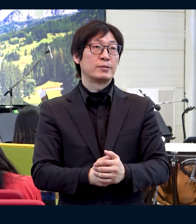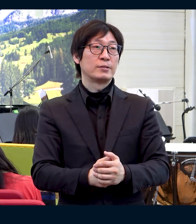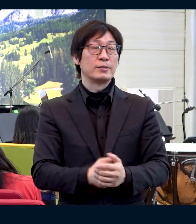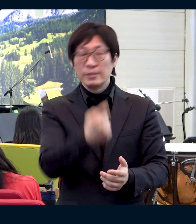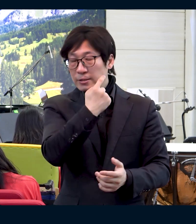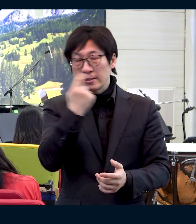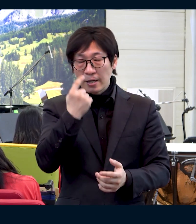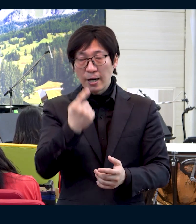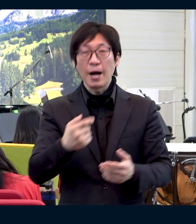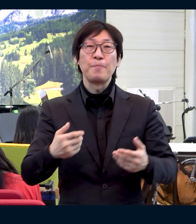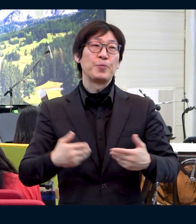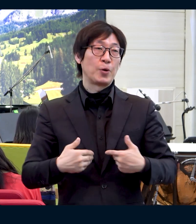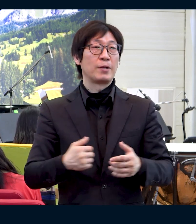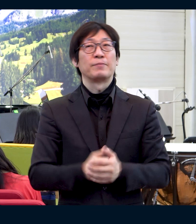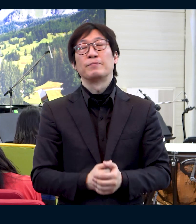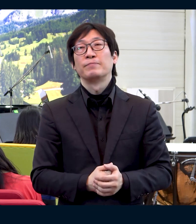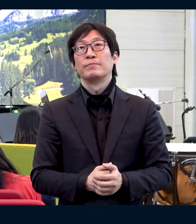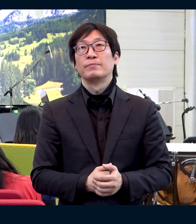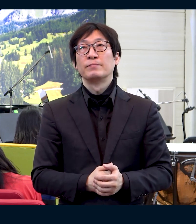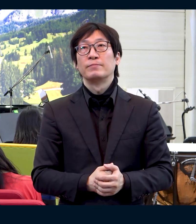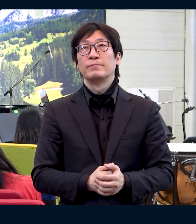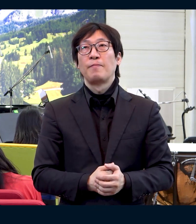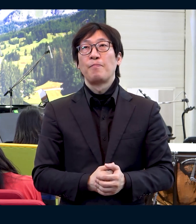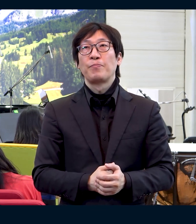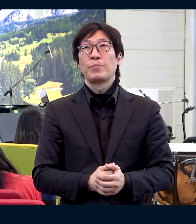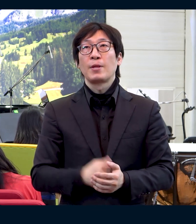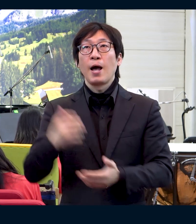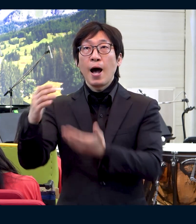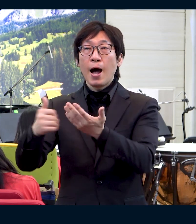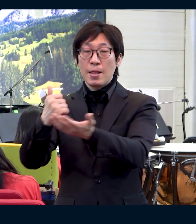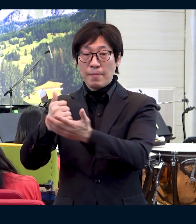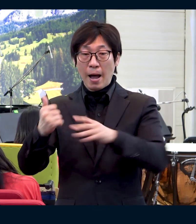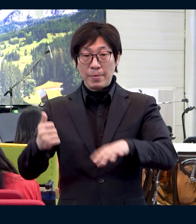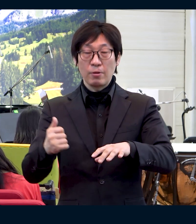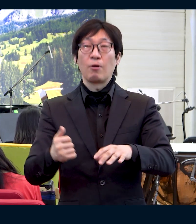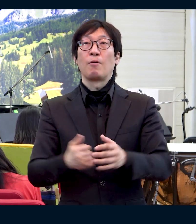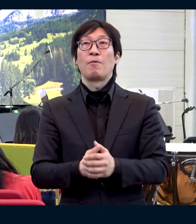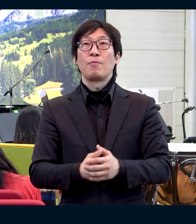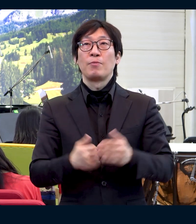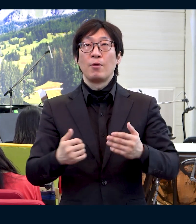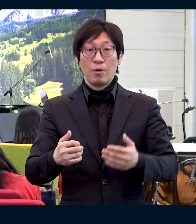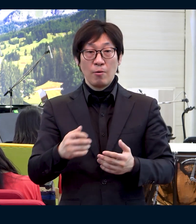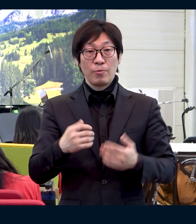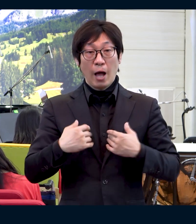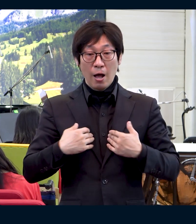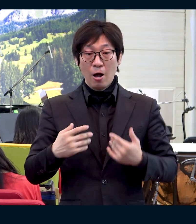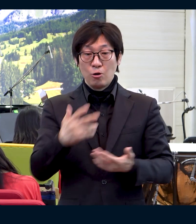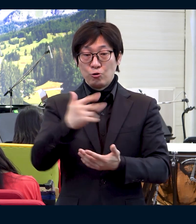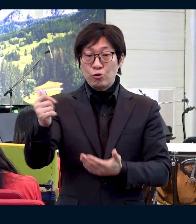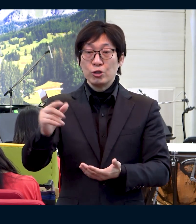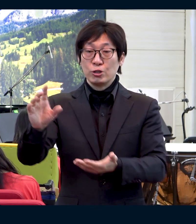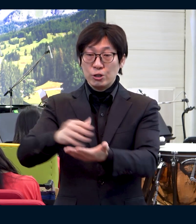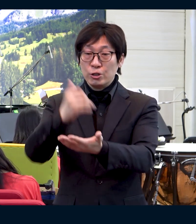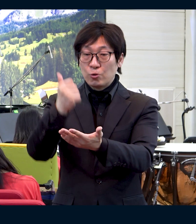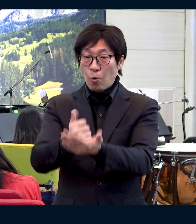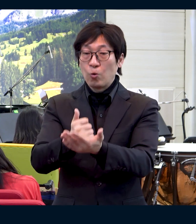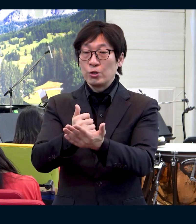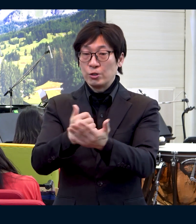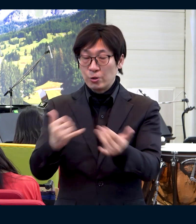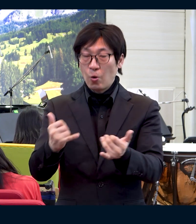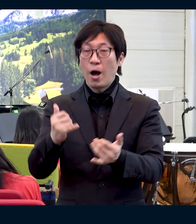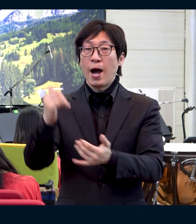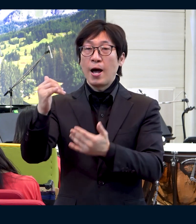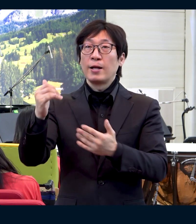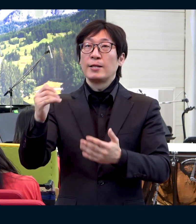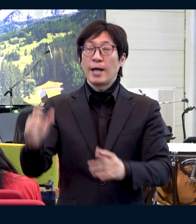선포하는, 증거하는 것이 우리에게 필요하다라는 거예요. 하나님 앞에 나는 주는 그리스도시요 살아계신 하나님의